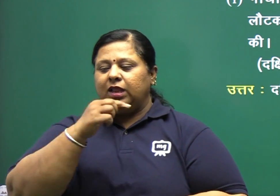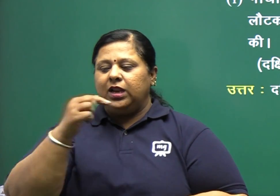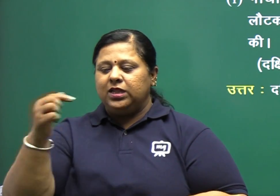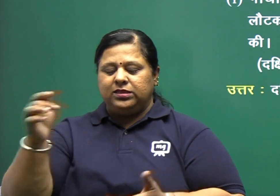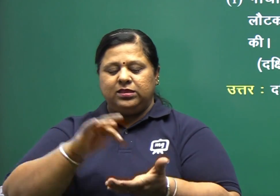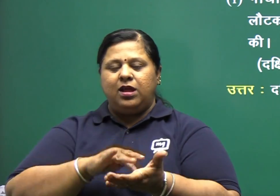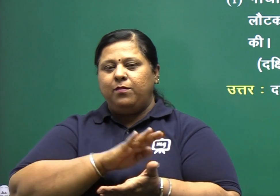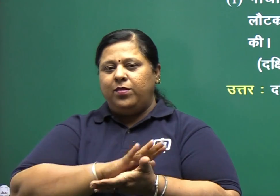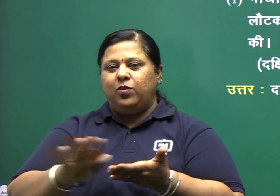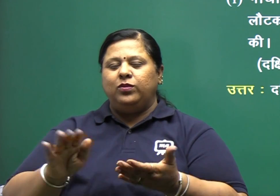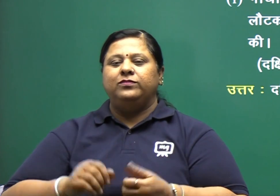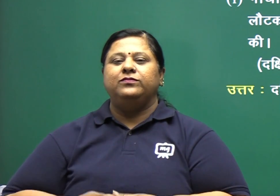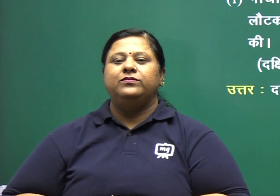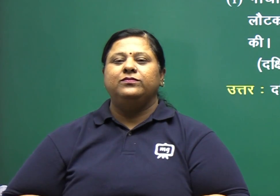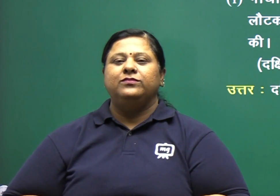स्थान भरो।